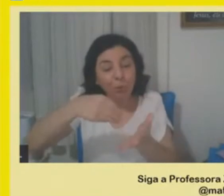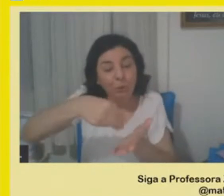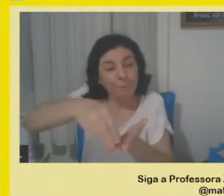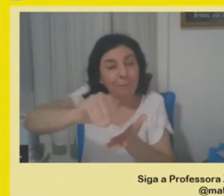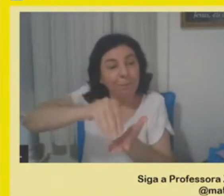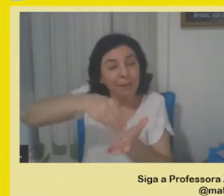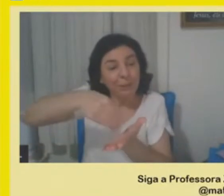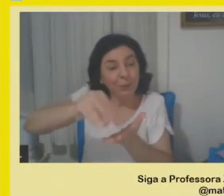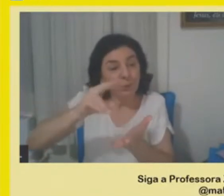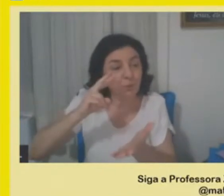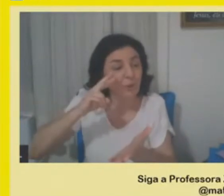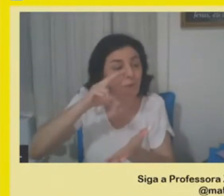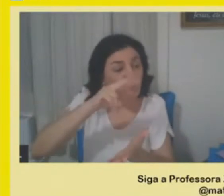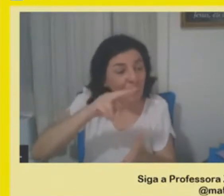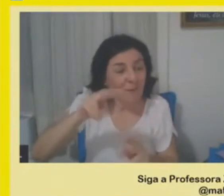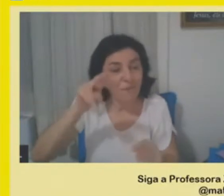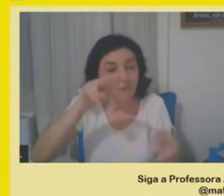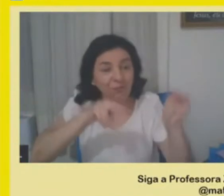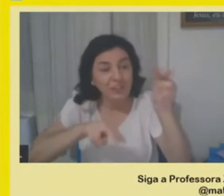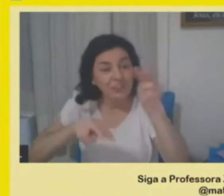No Tangram, os materiais.